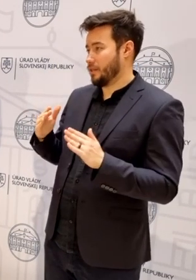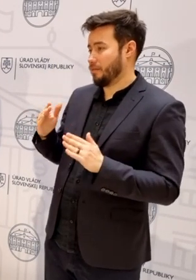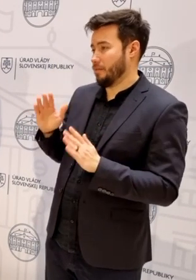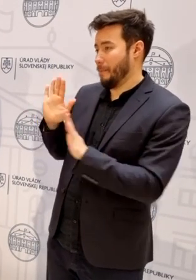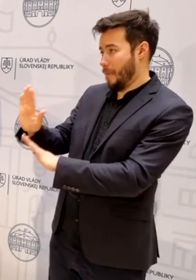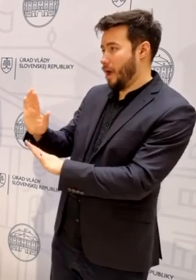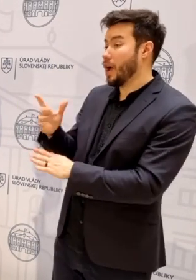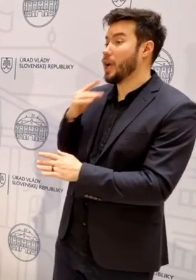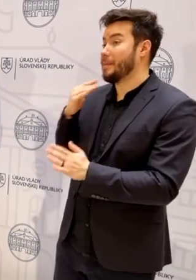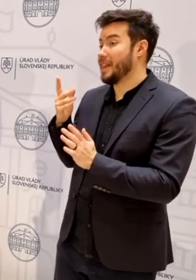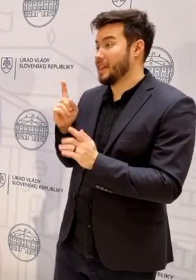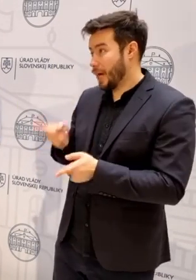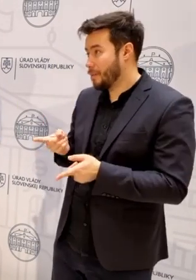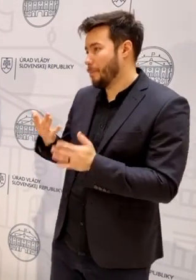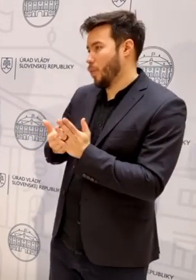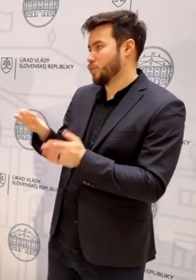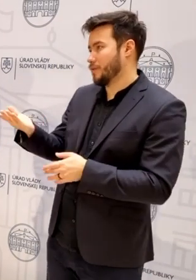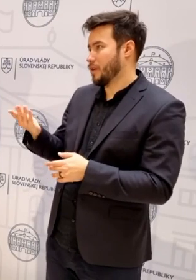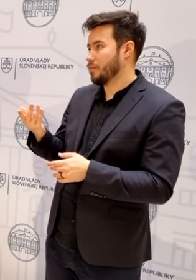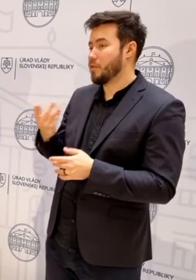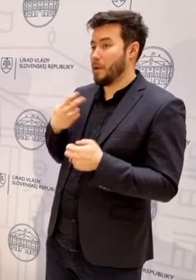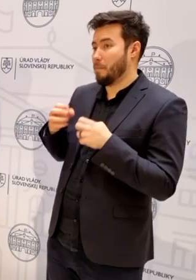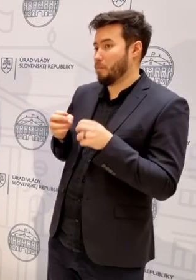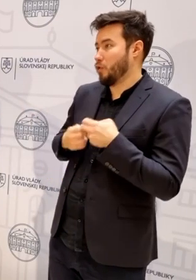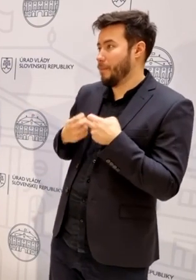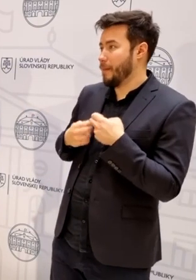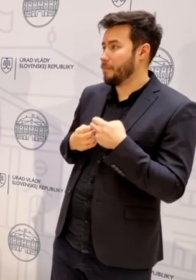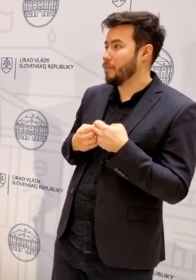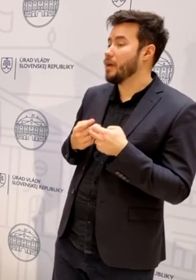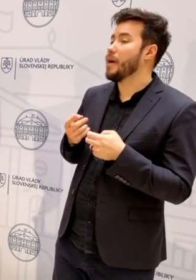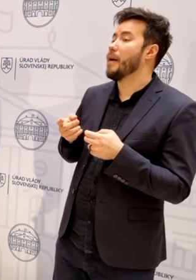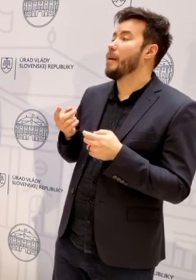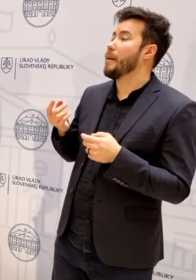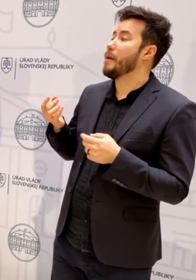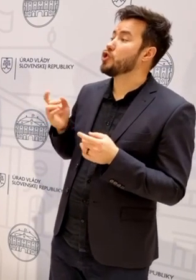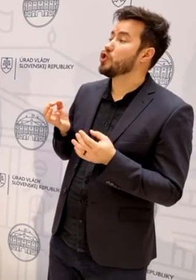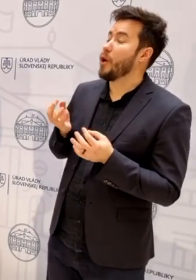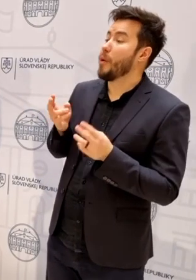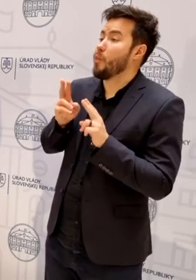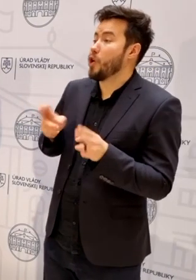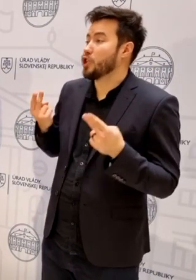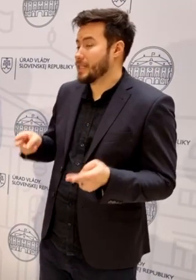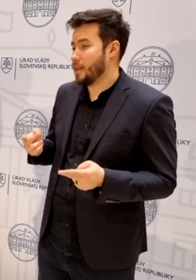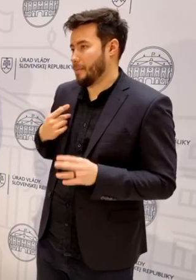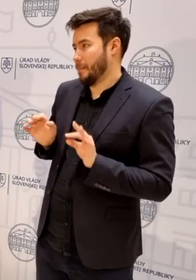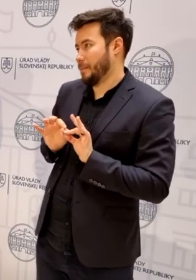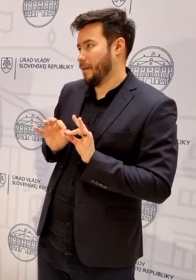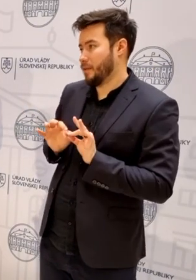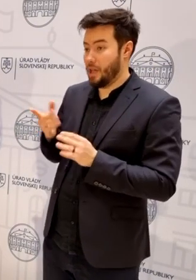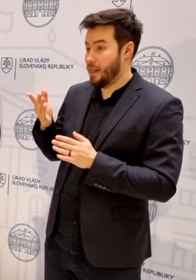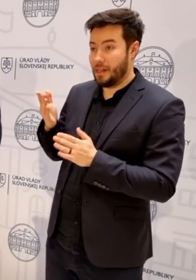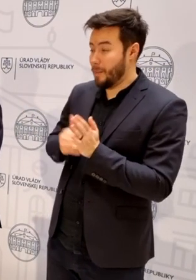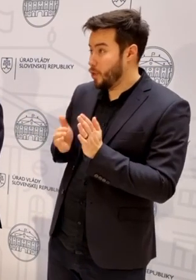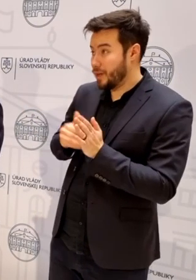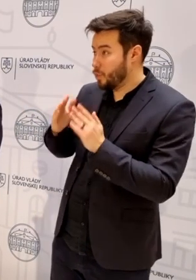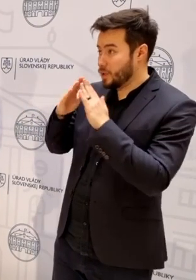použijú. Ja nevidím v tom nejaký žiadny problém, že sme pripravení na niečo, čo sa môže stať. Pokiaľ tie nemocnice tie stany potrebovať nebudú, no